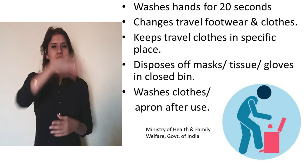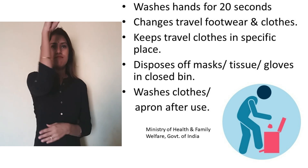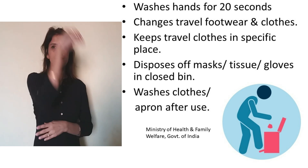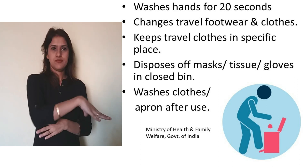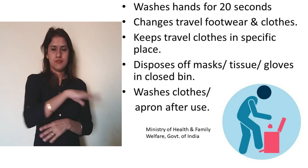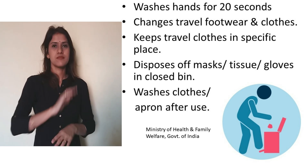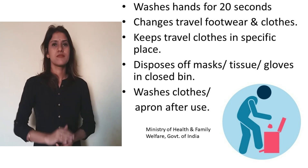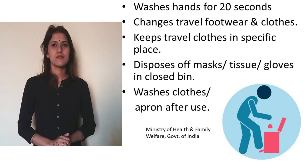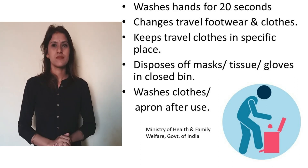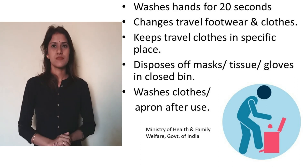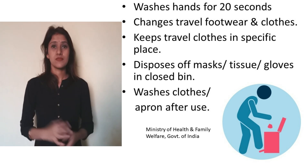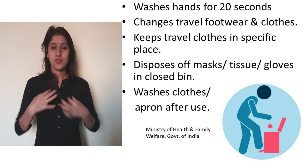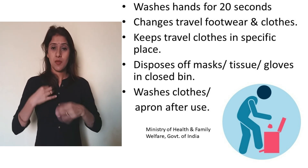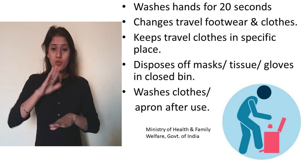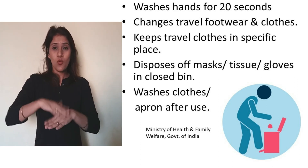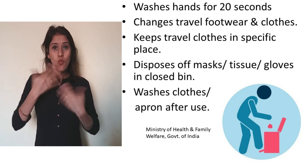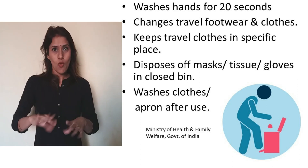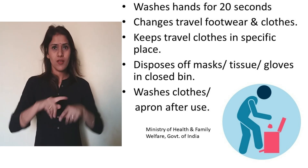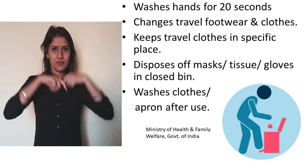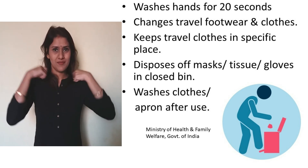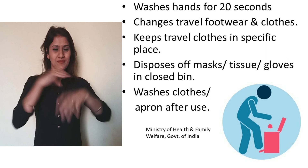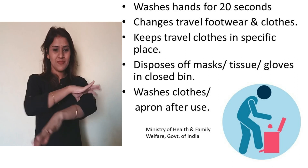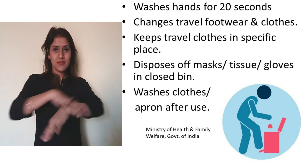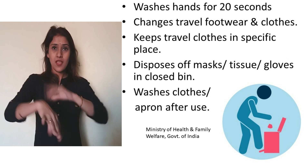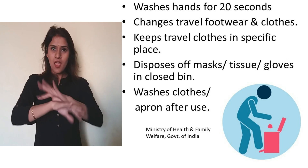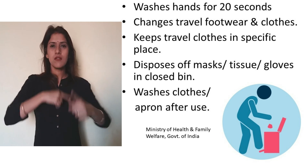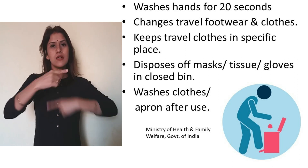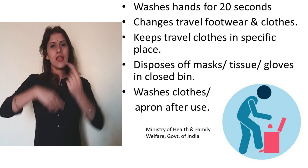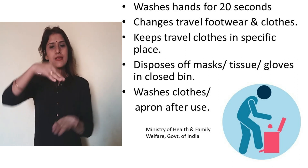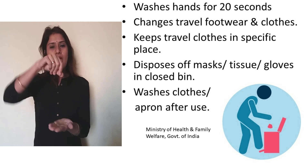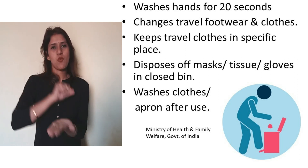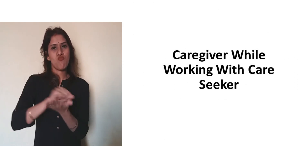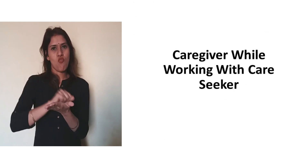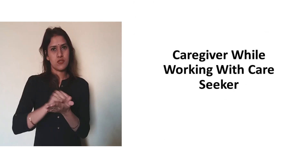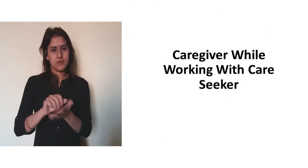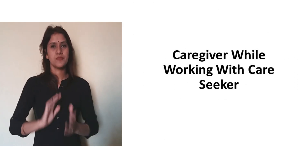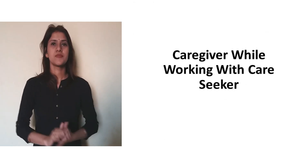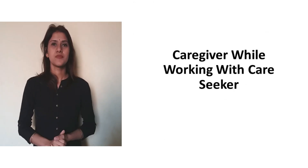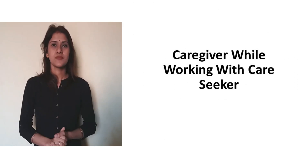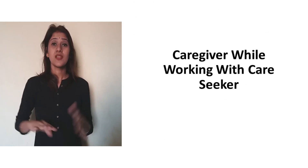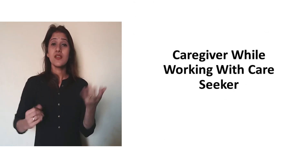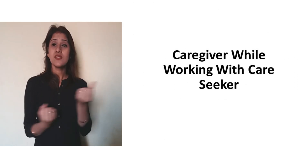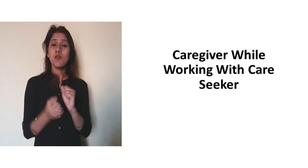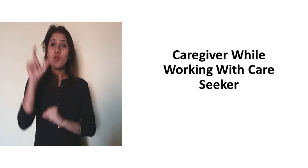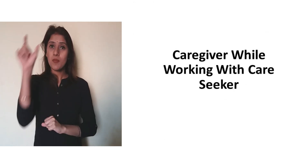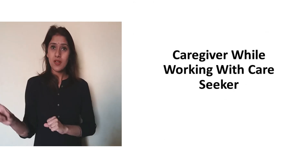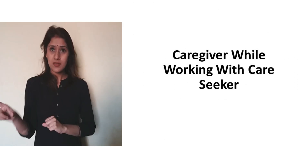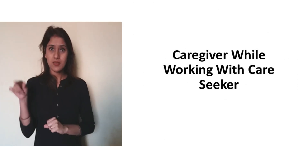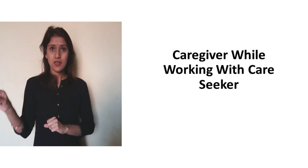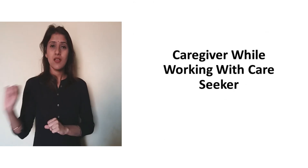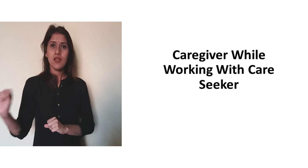डालें। उपयोग हुए कपड़ों व एप्रन को प्रतिदिन डिटर्जेंट से धोएं। सहयोगी कार्यकर्ता पर्सन